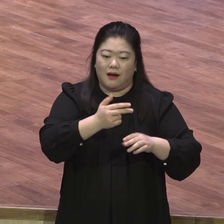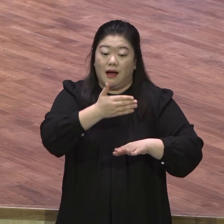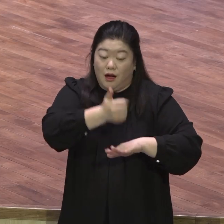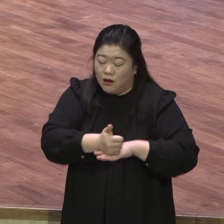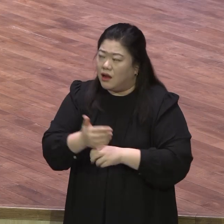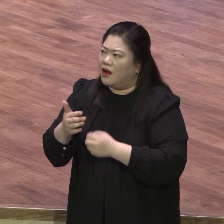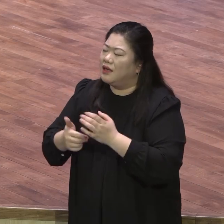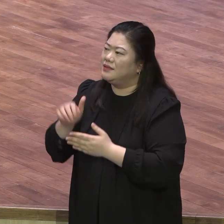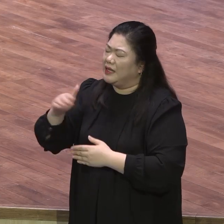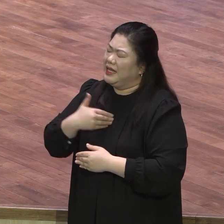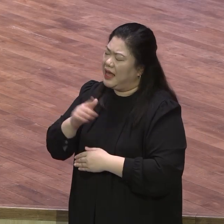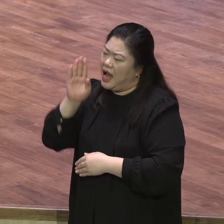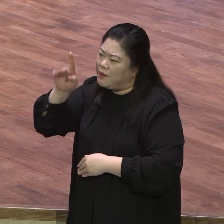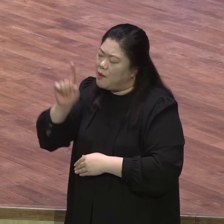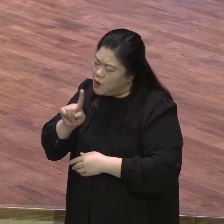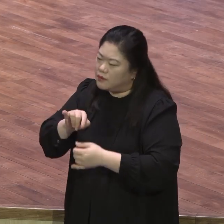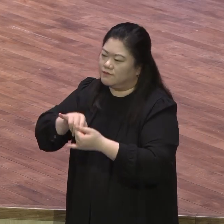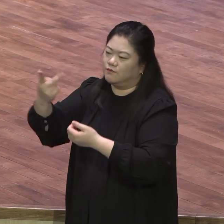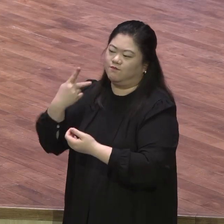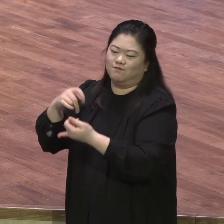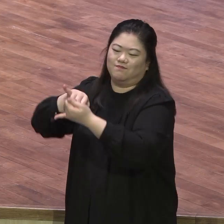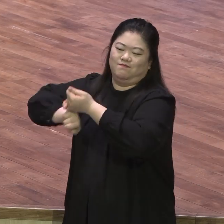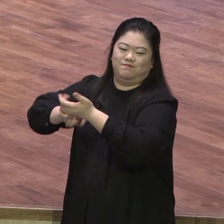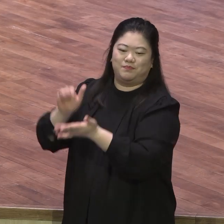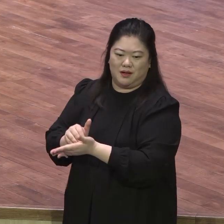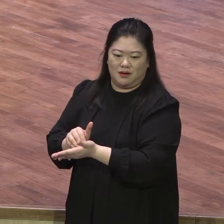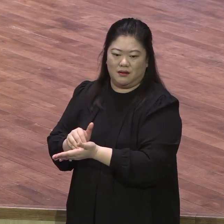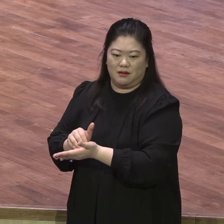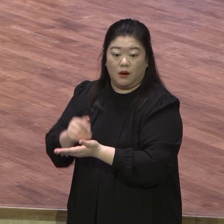감사 속에 형태가 일어나 아멘 감사